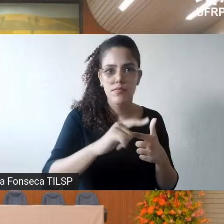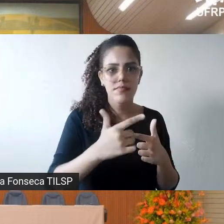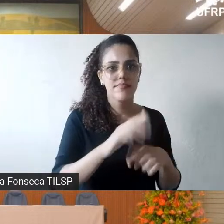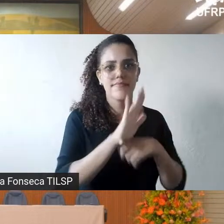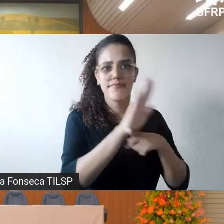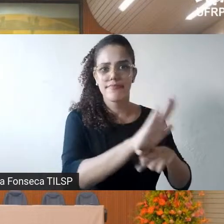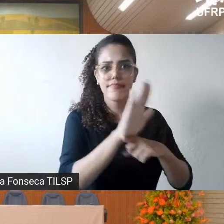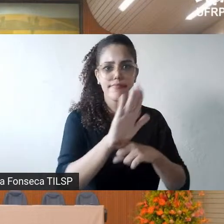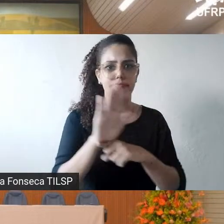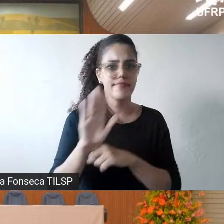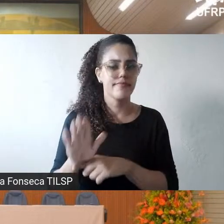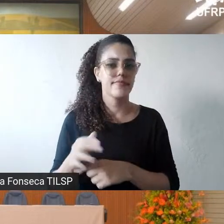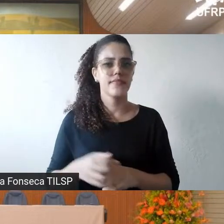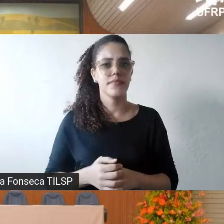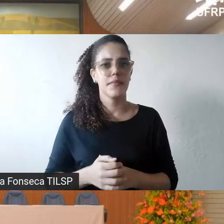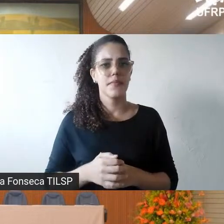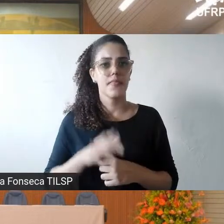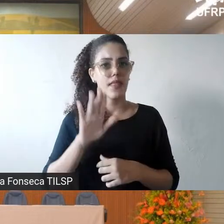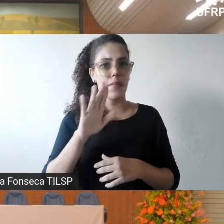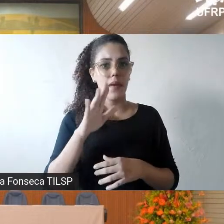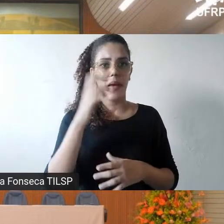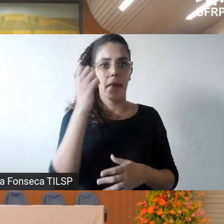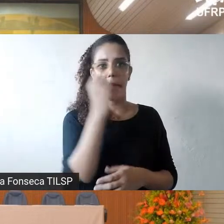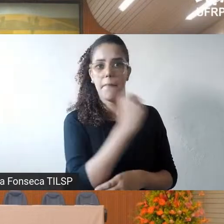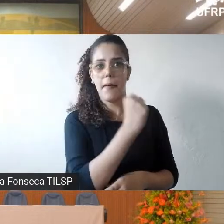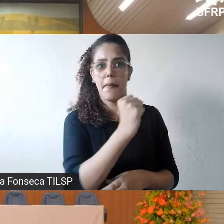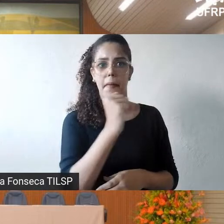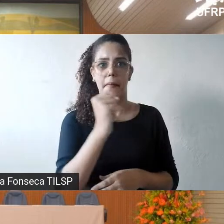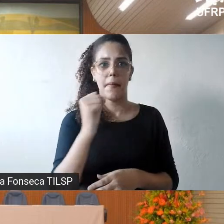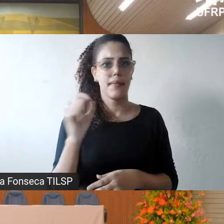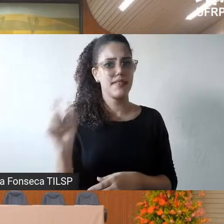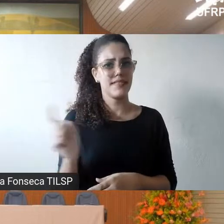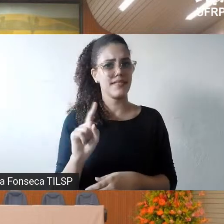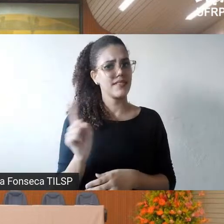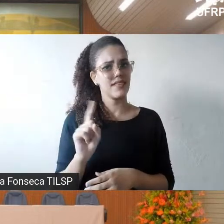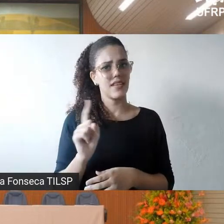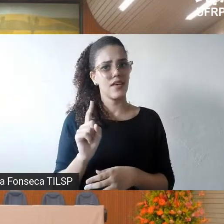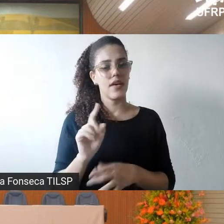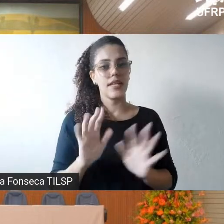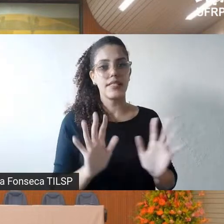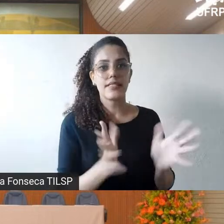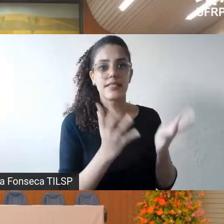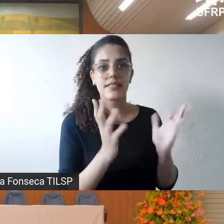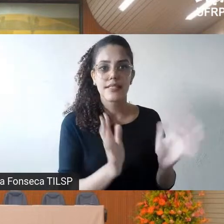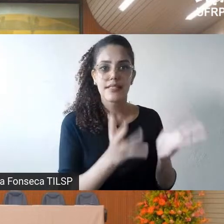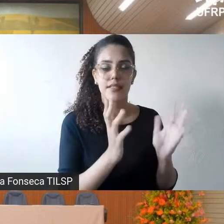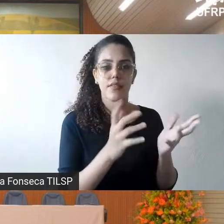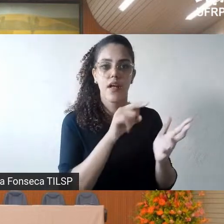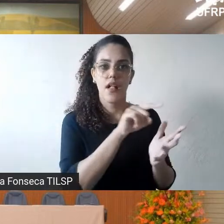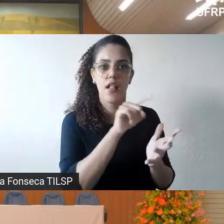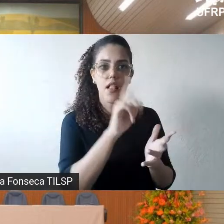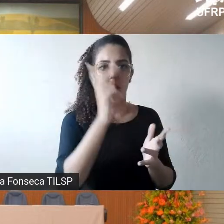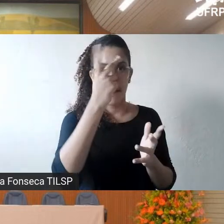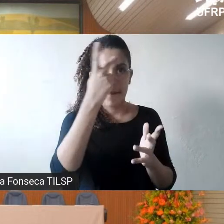volta ao trabalho das pessoas, abrir comércio, porque muitos não vão morrer nos ônibus,